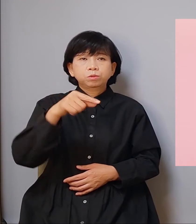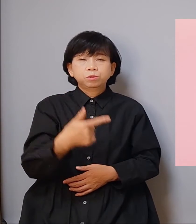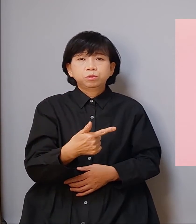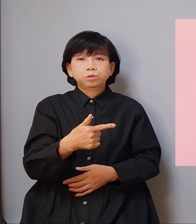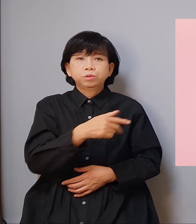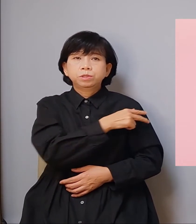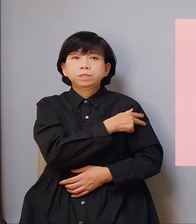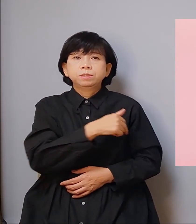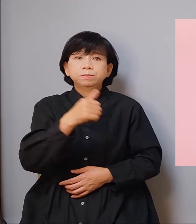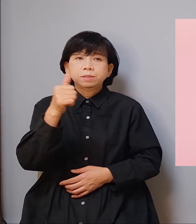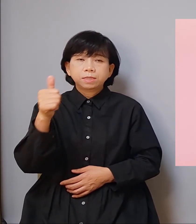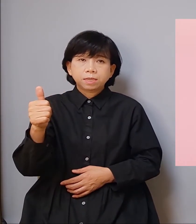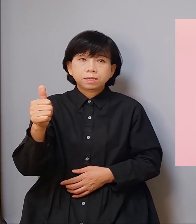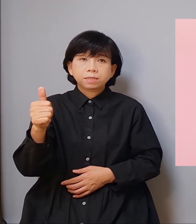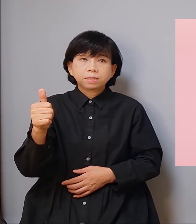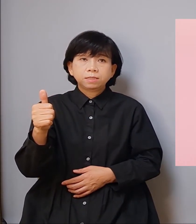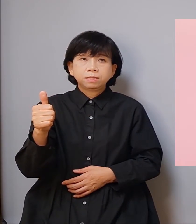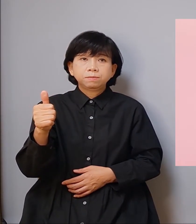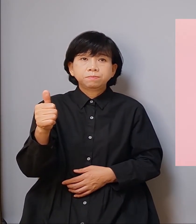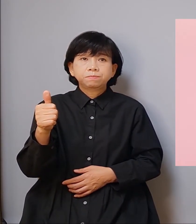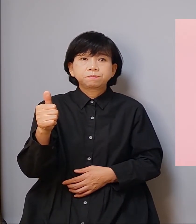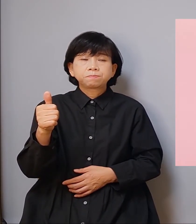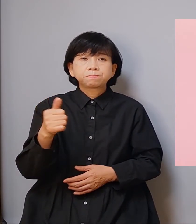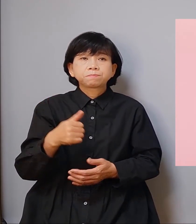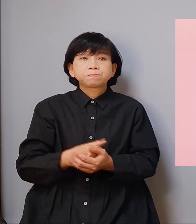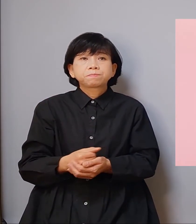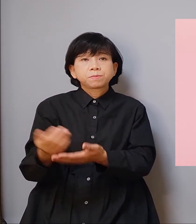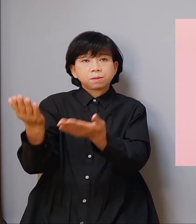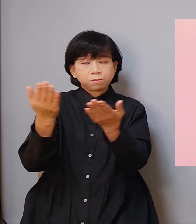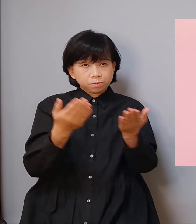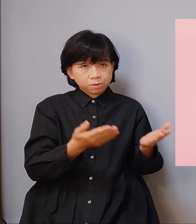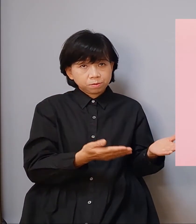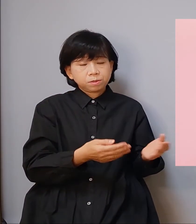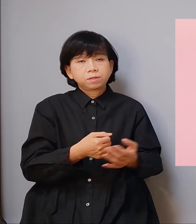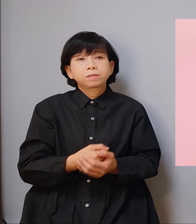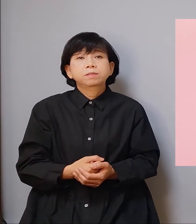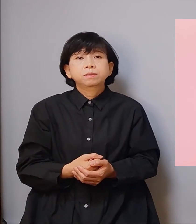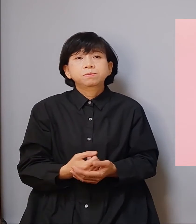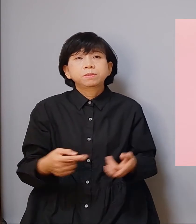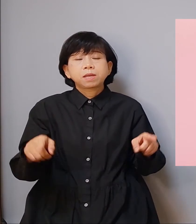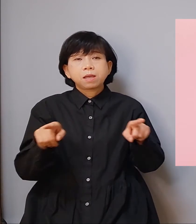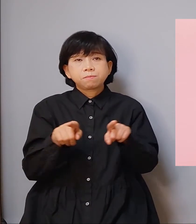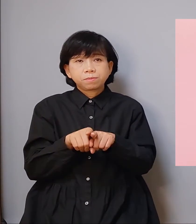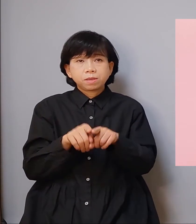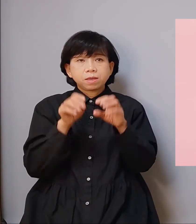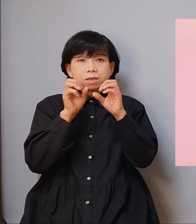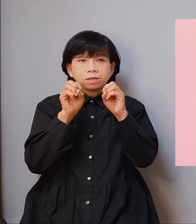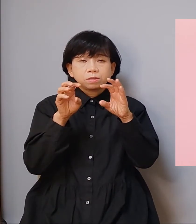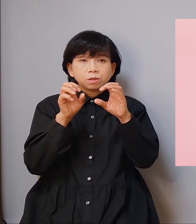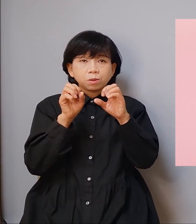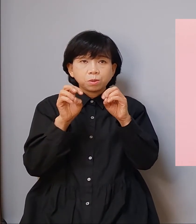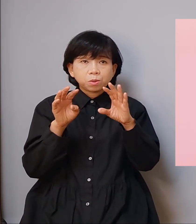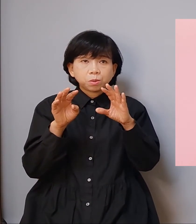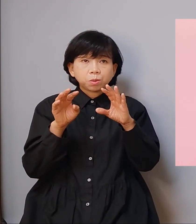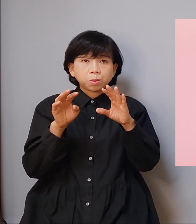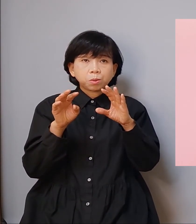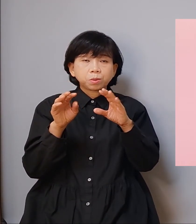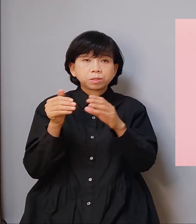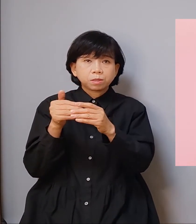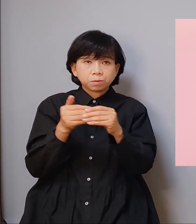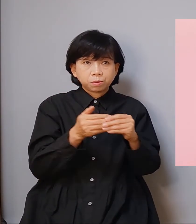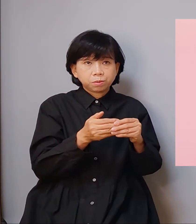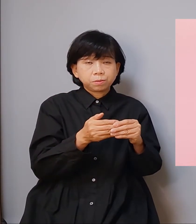1마을 3사랑방이시고 오여 선교회시네요. 우리 나오시면 되겠습니다. 우리 같이 전도하신 이옥순 성도님 같이